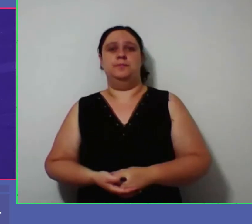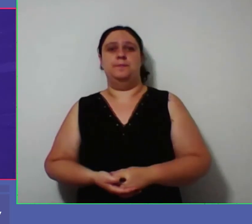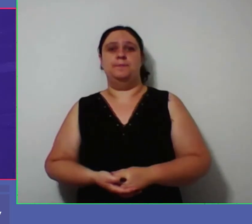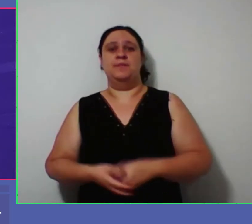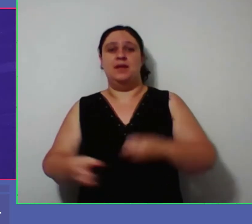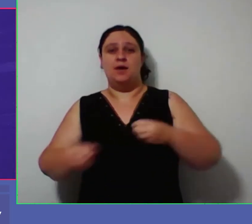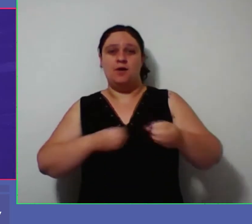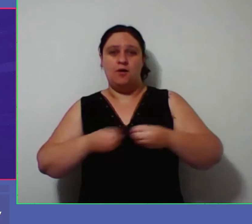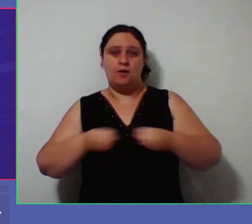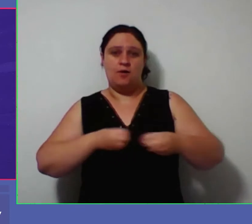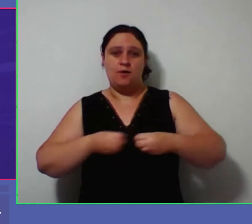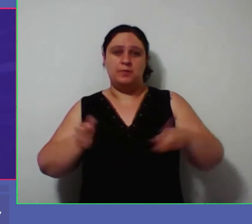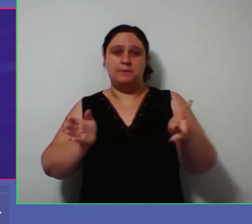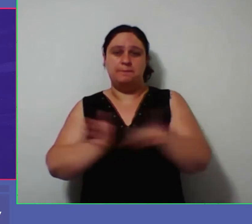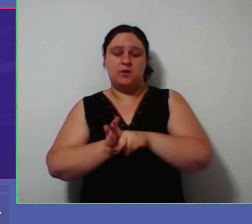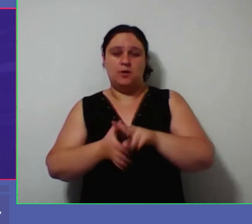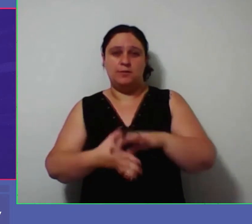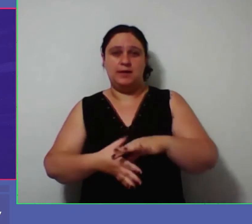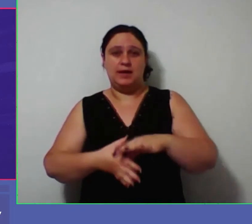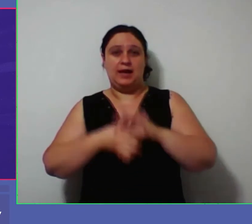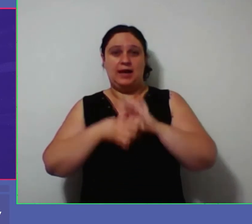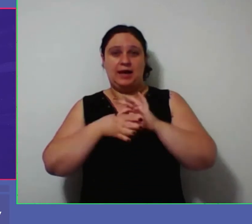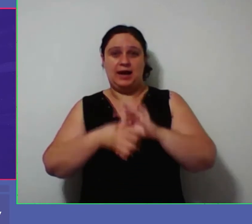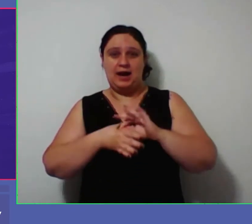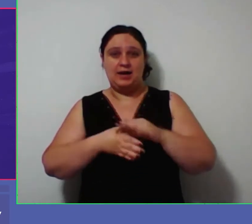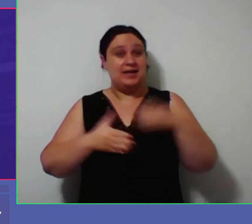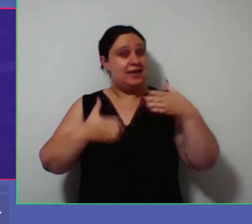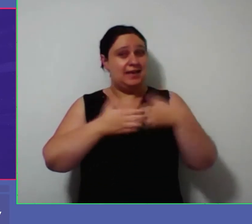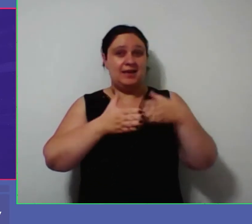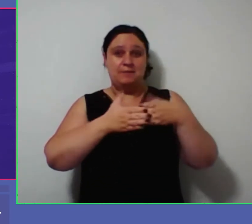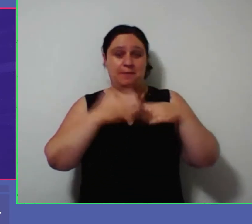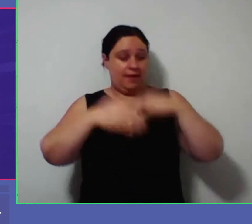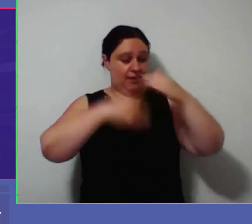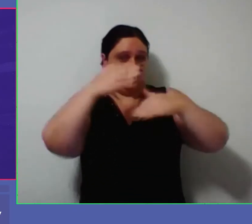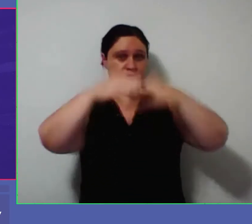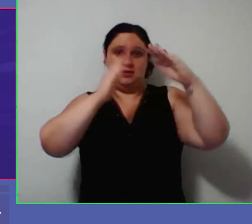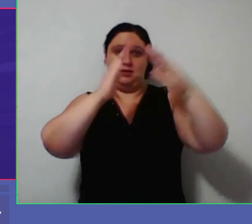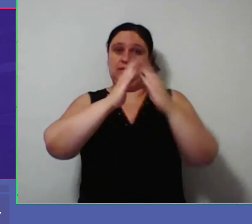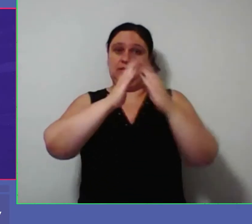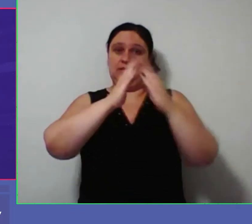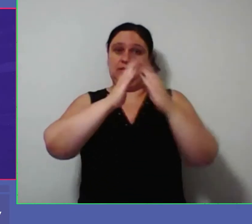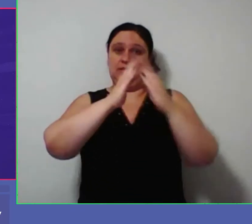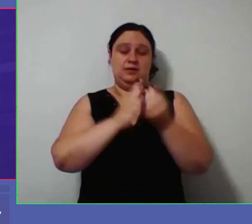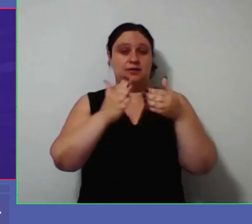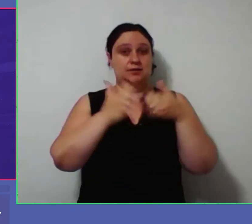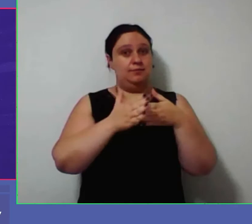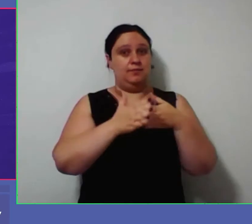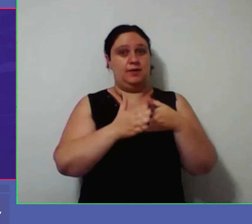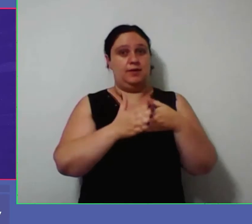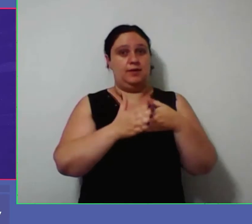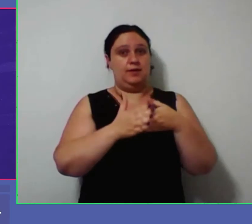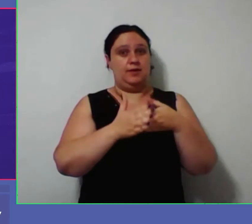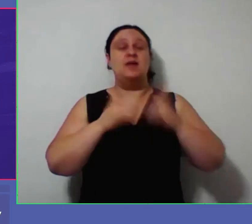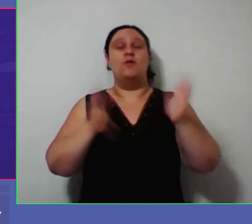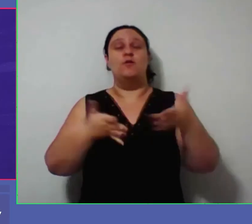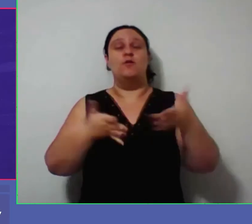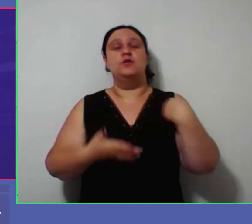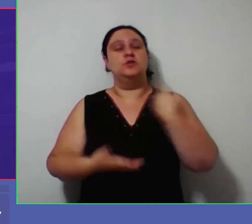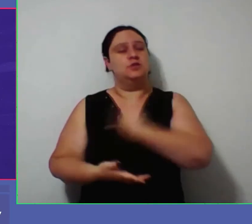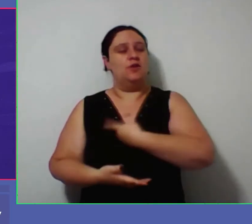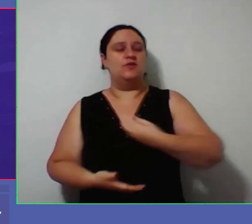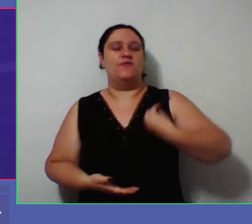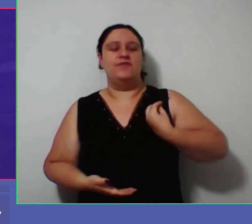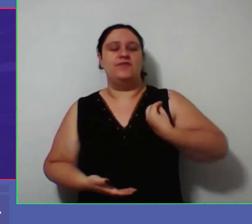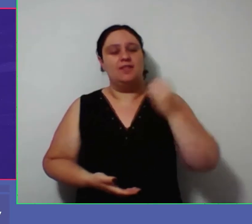deixem edificar a igreja. Mas graças a Deus, hoje podemos andar em novidade de vida. Por quê? Porque se